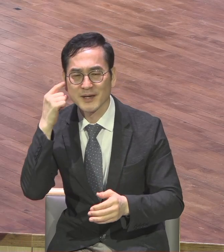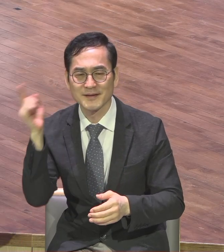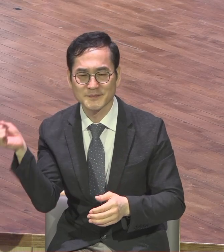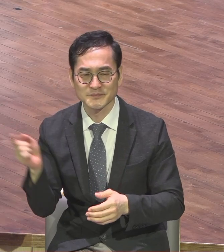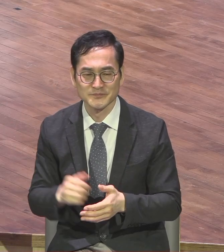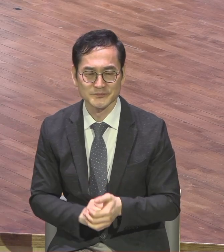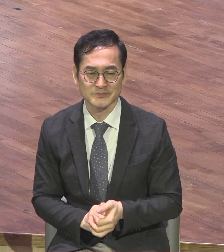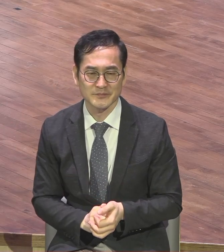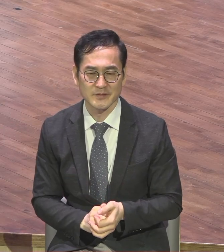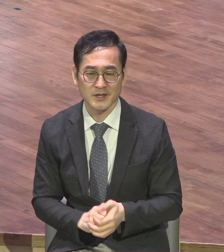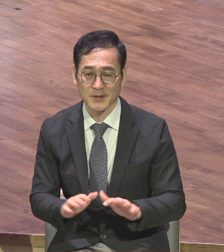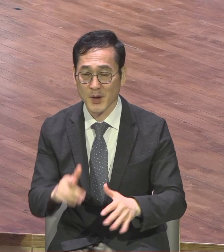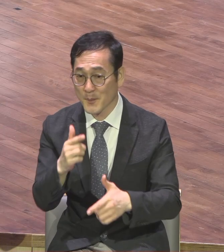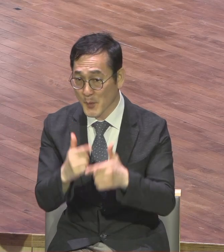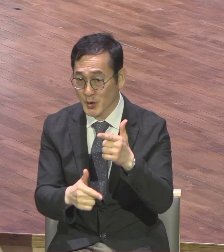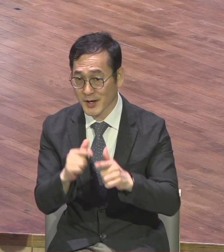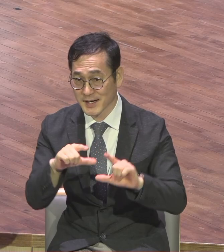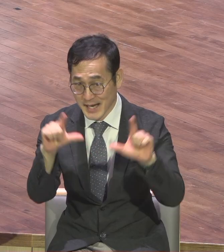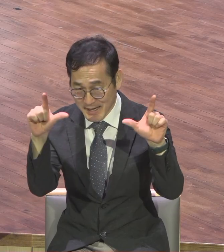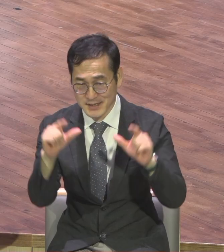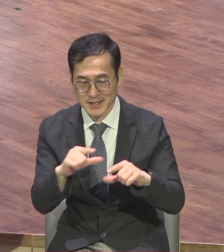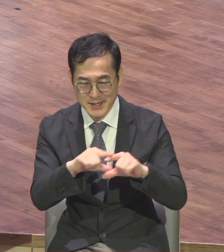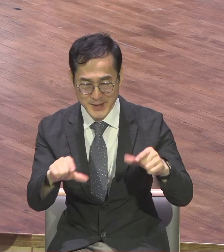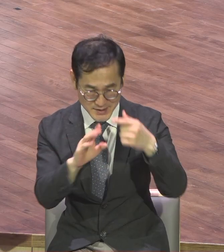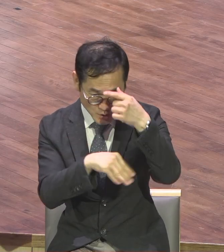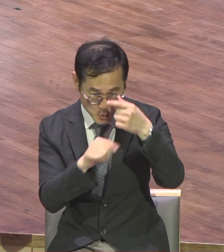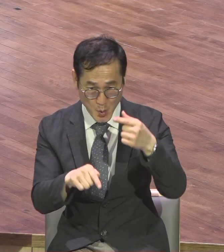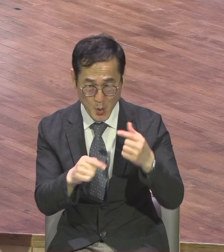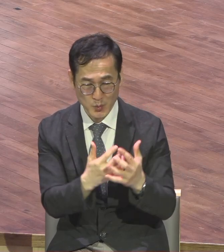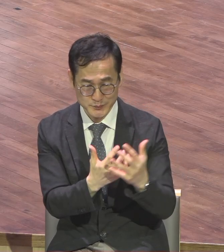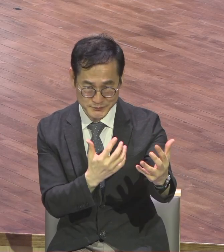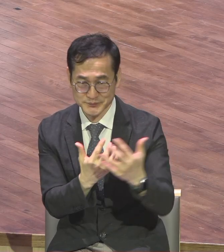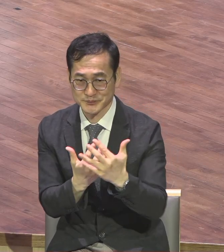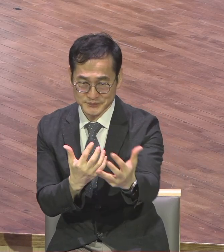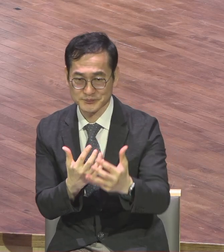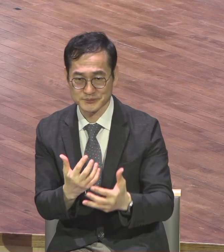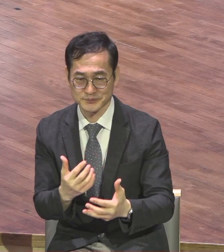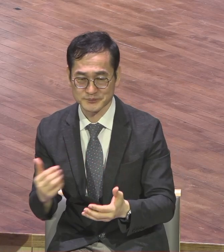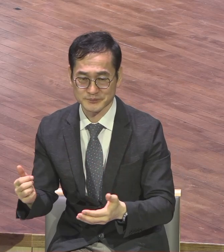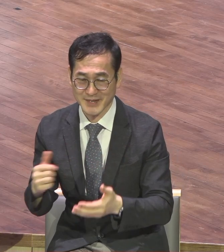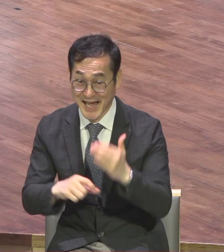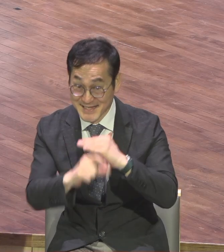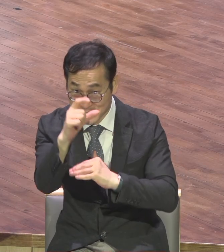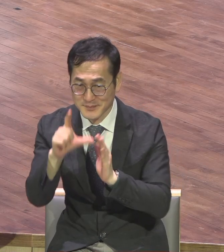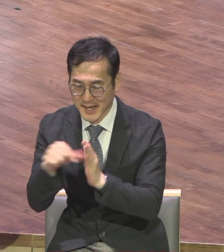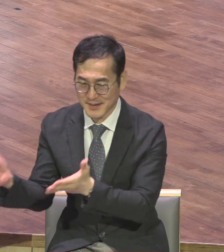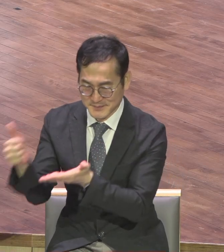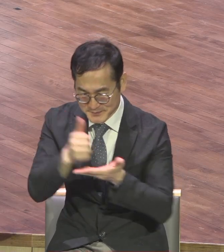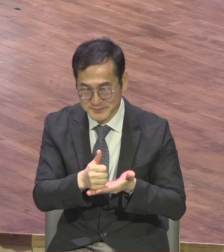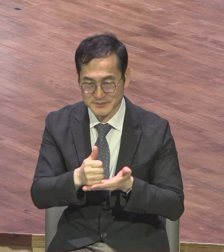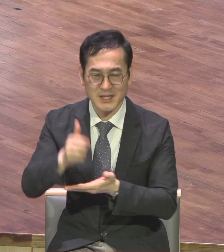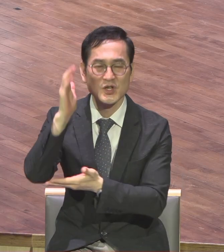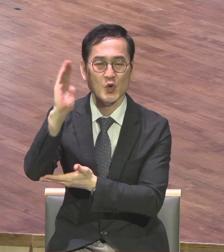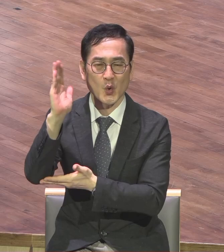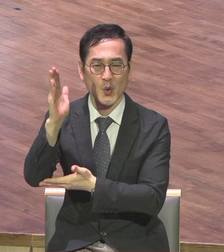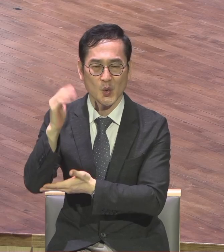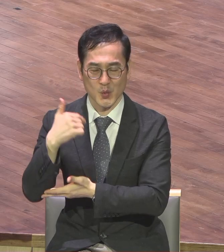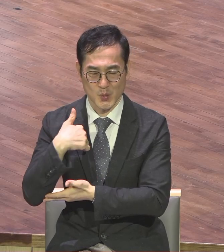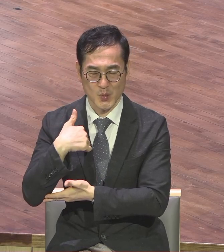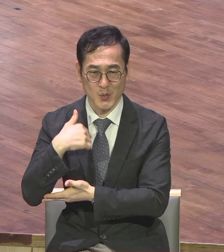평신도 우리 연합회 제가 설교를 아침에 조찬에 설교를 하게 되었는데 간단히 하게